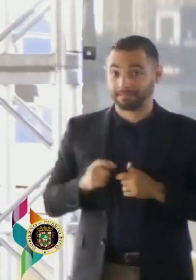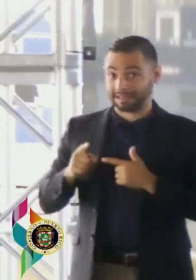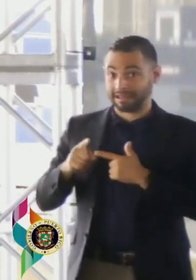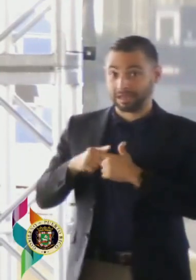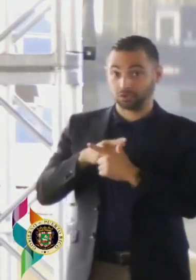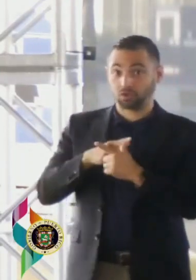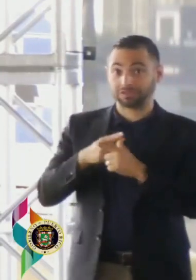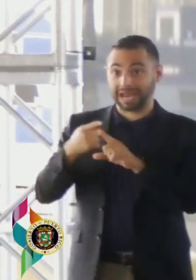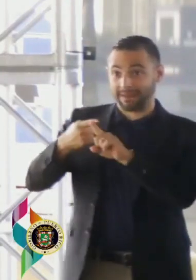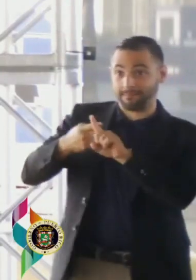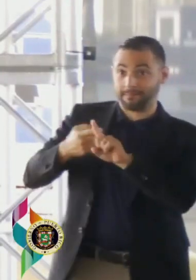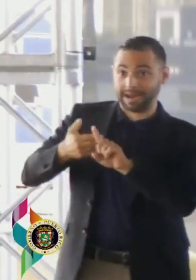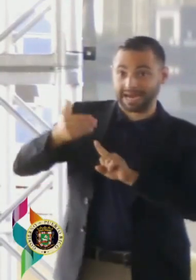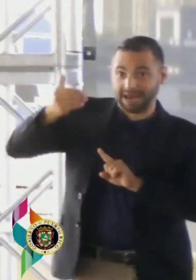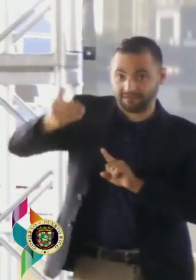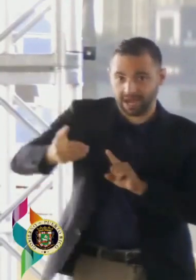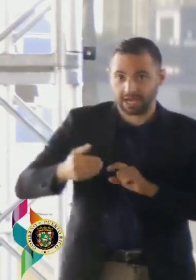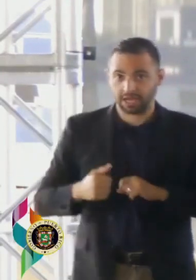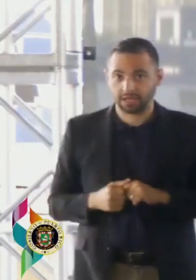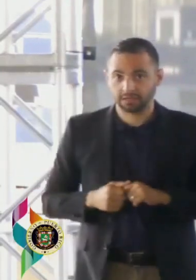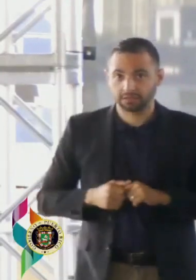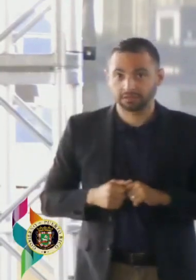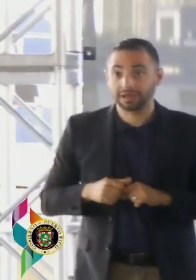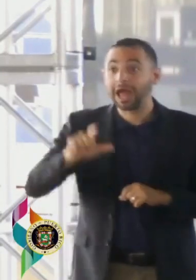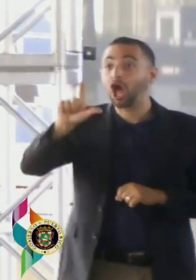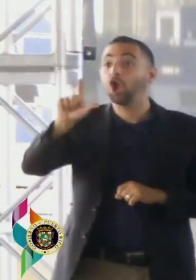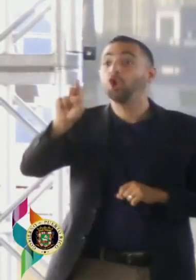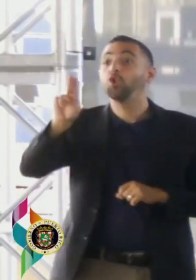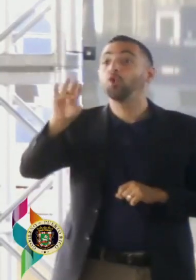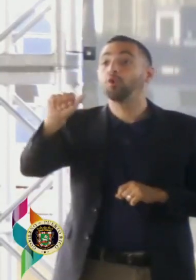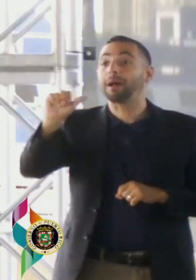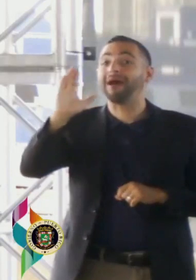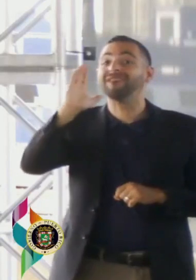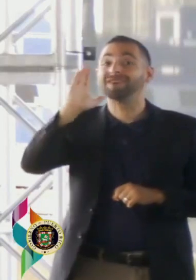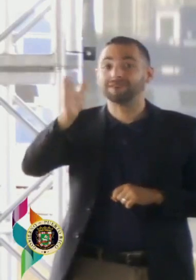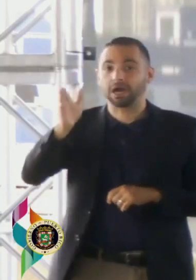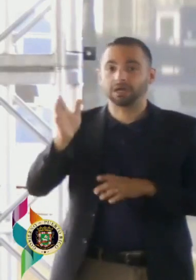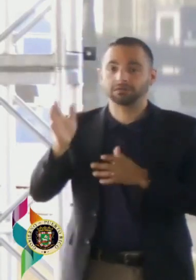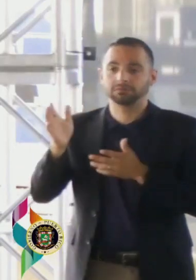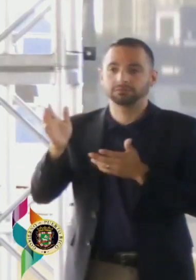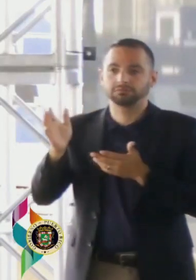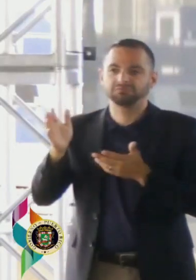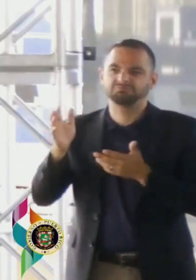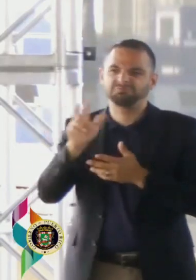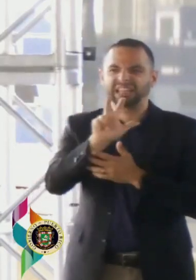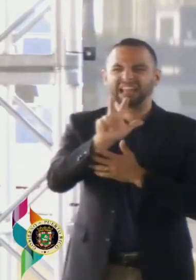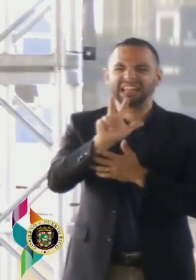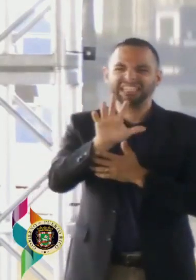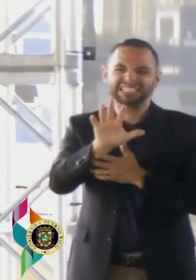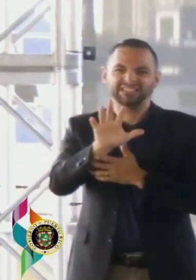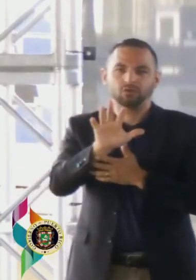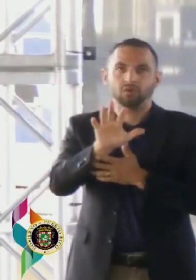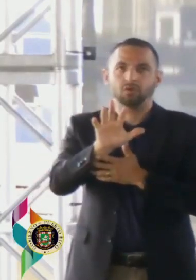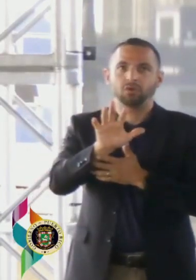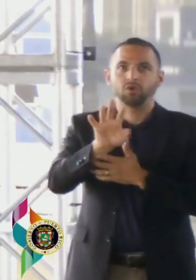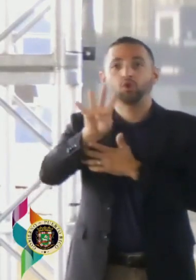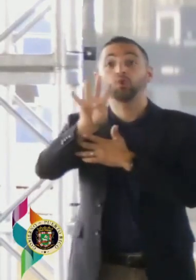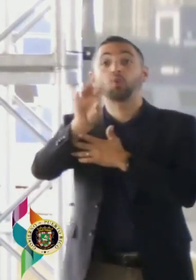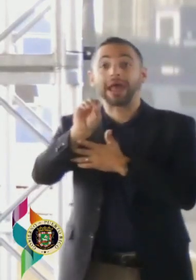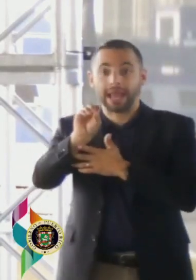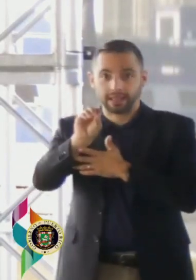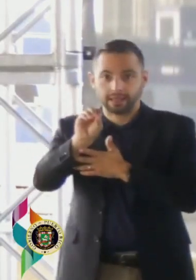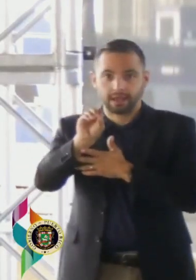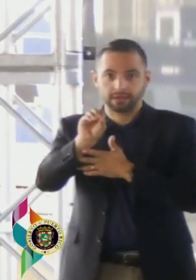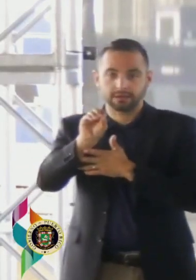mes que viene Eh quiero decirle luma va a estar moviendo a aproximadamente entre 35 y 40 eh flat